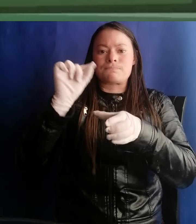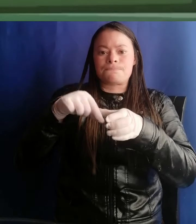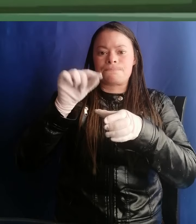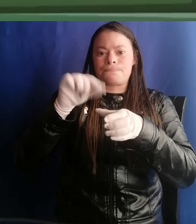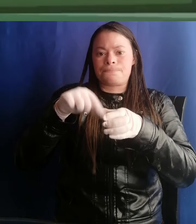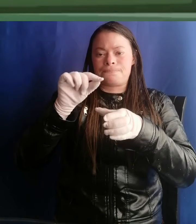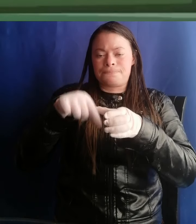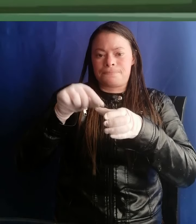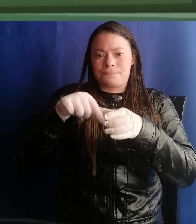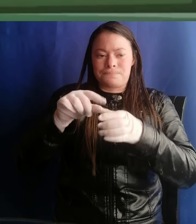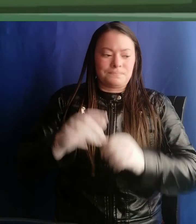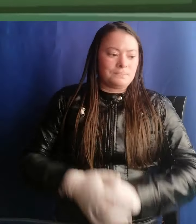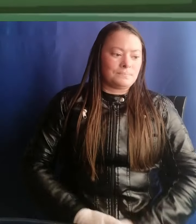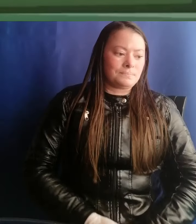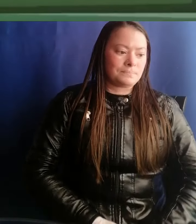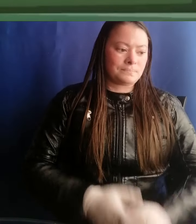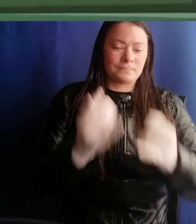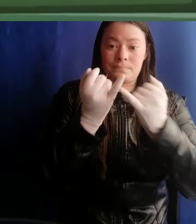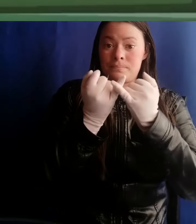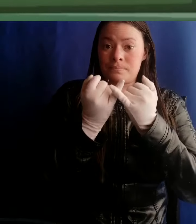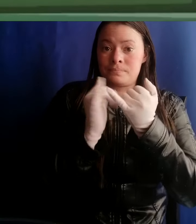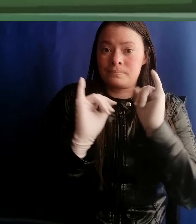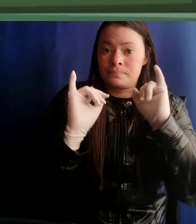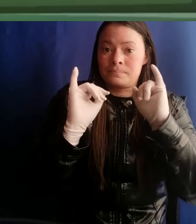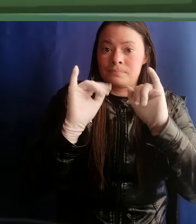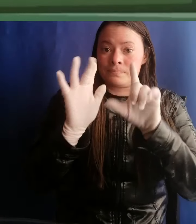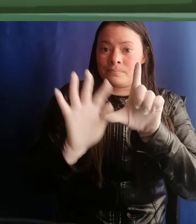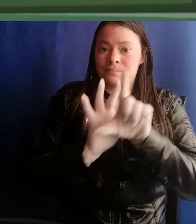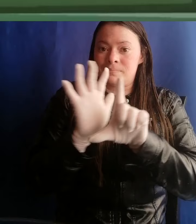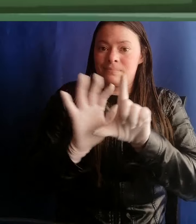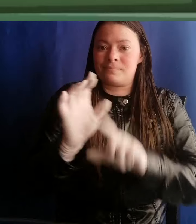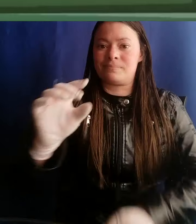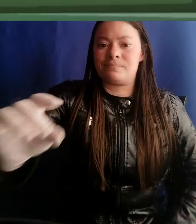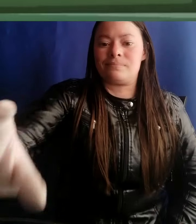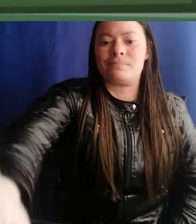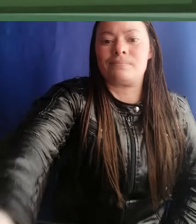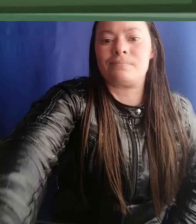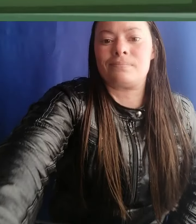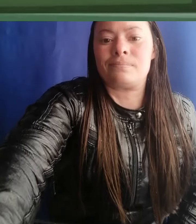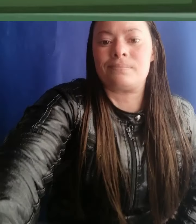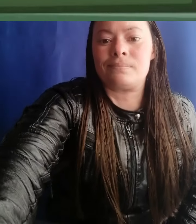y los codones que los codifican. Espero haber sido de ayuda. Nos vemos en otra oportunidad.